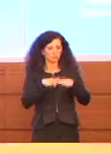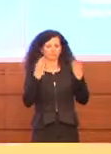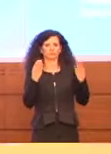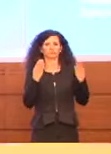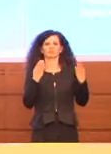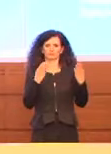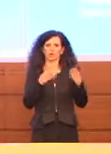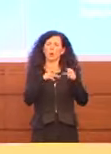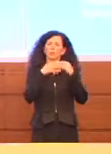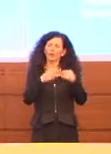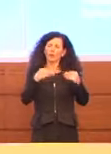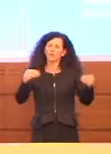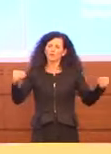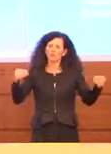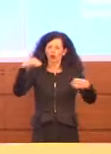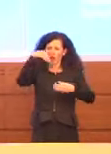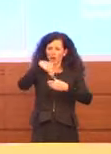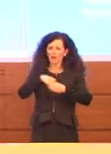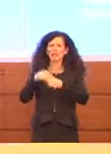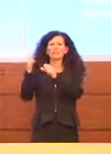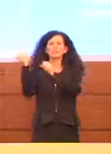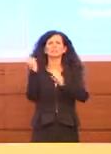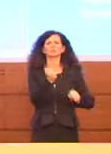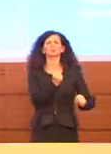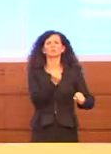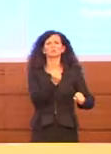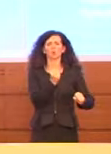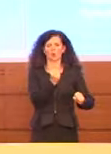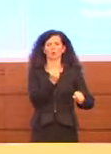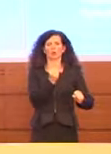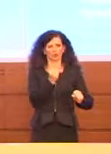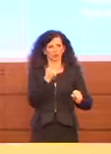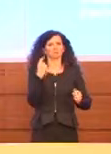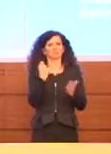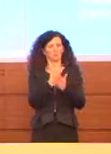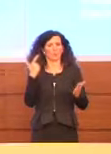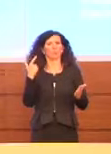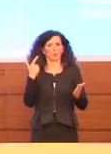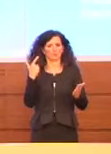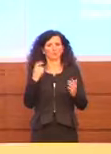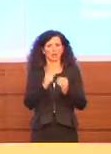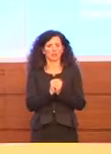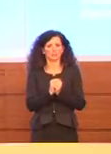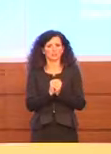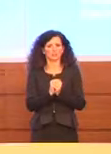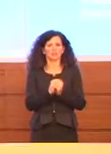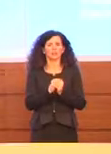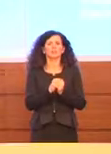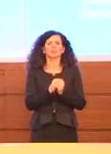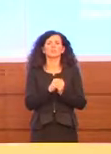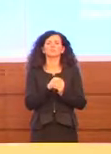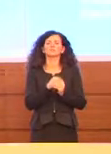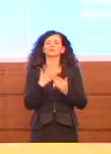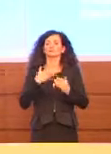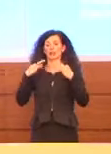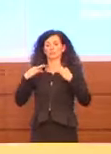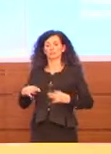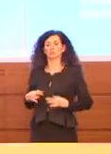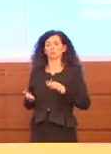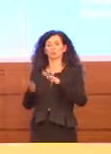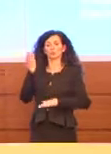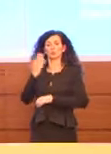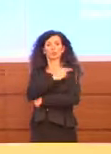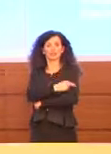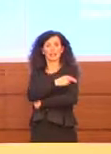professionalità all'interno delle nostre istituzioni veramente notevoli ne cito due per tutte istituto superiore sanità e